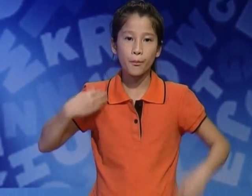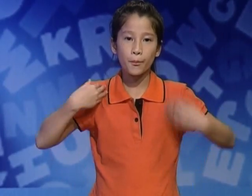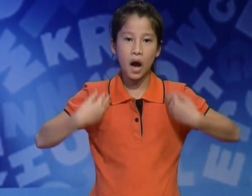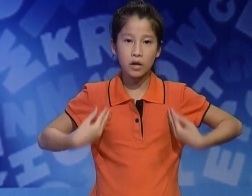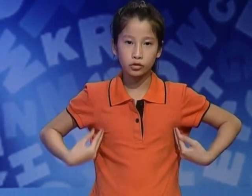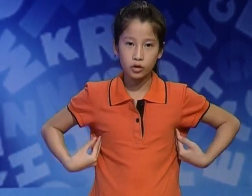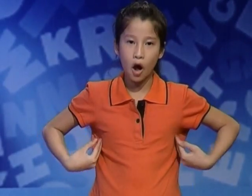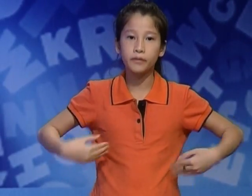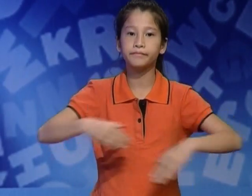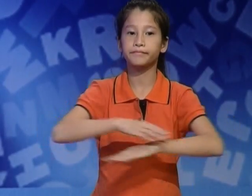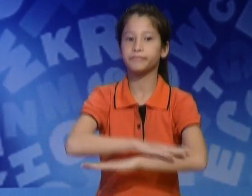Bạn làm ký hiệu áo ba lỗ đúng rồi đấy.